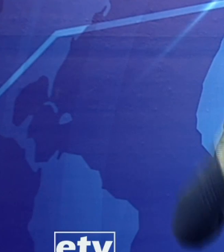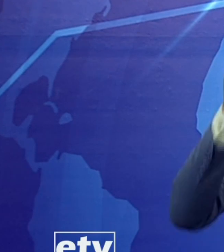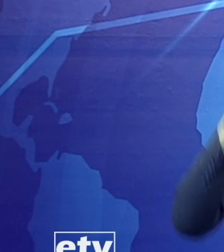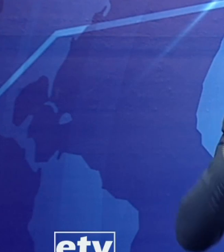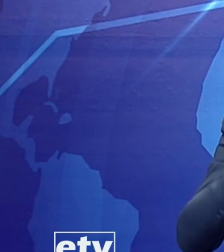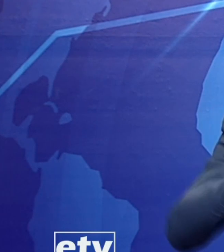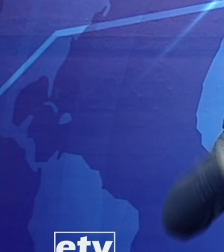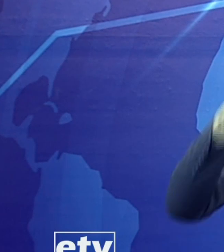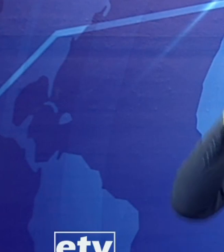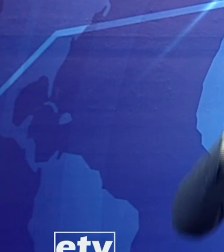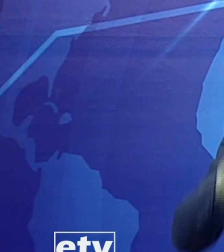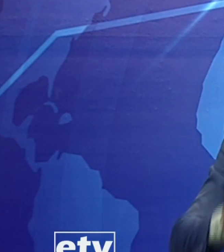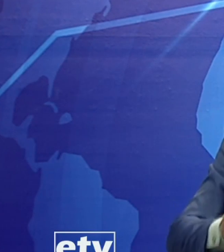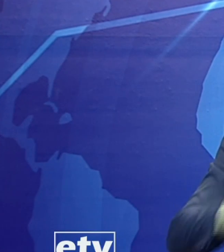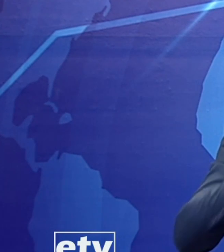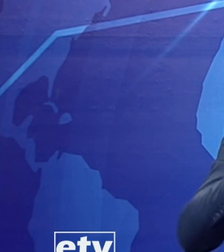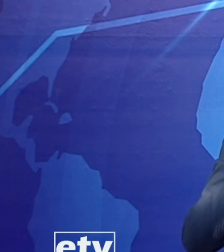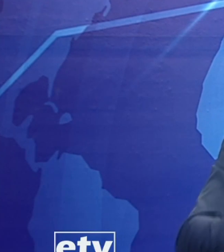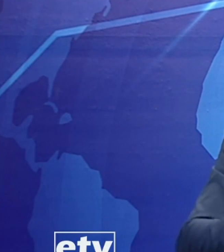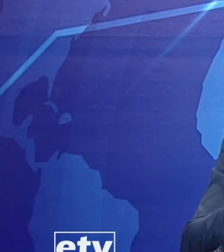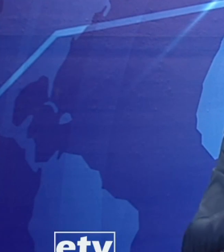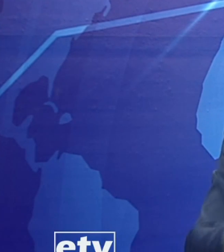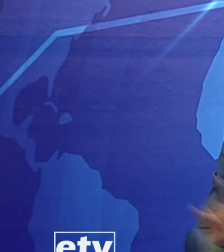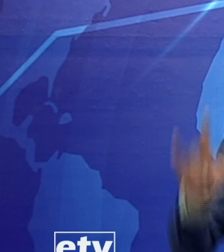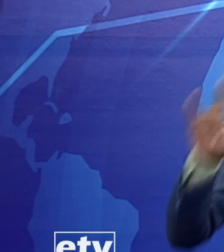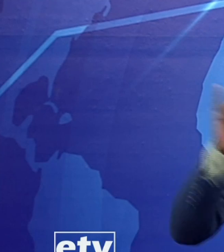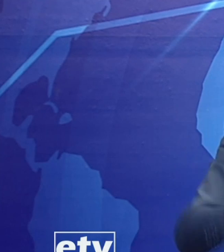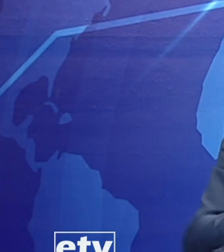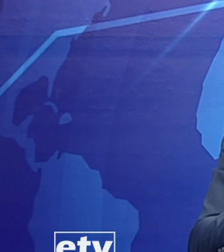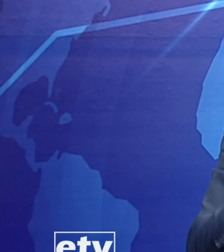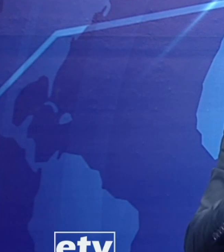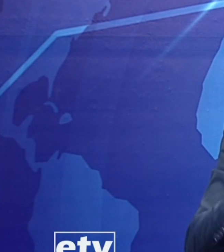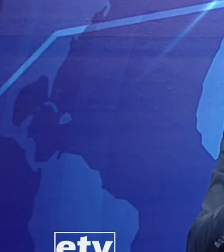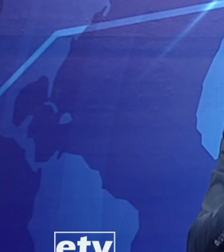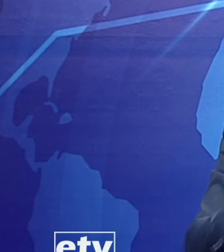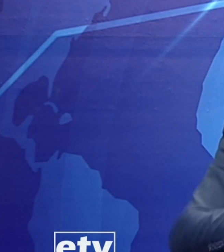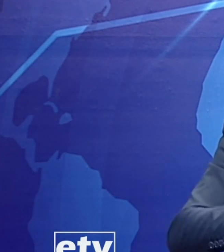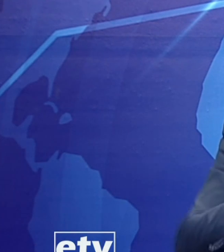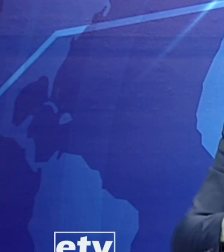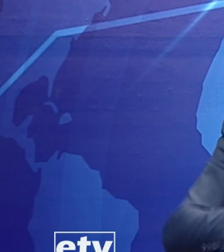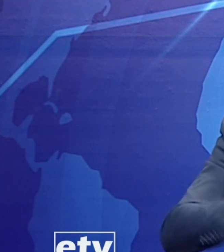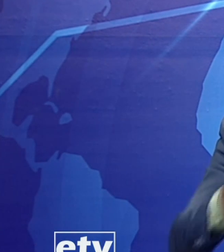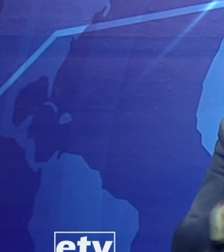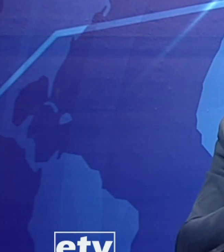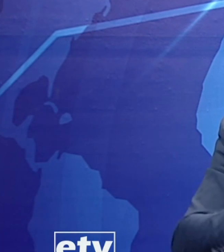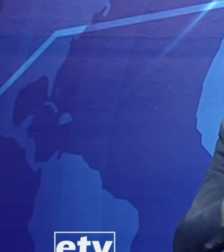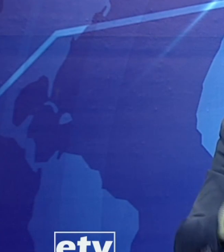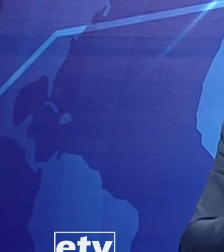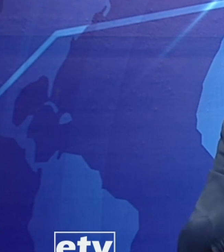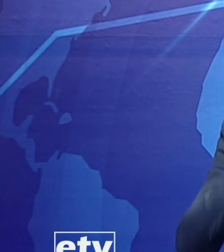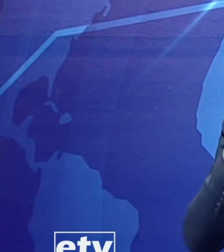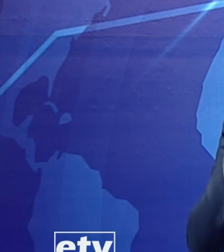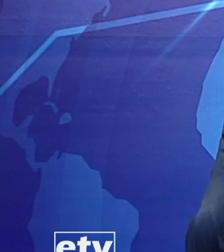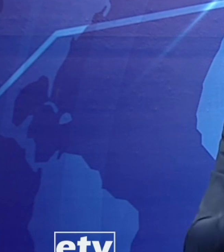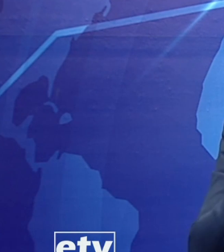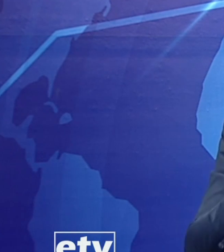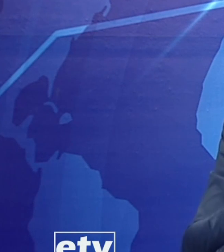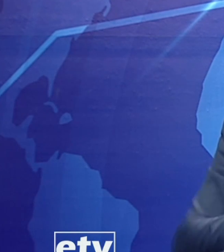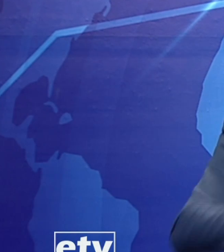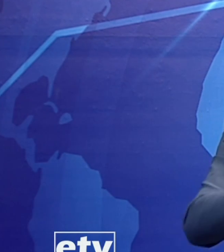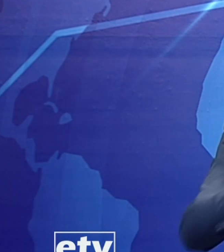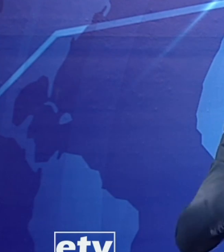ጠቅላይ ሚኒስትር አብይ አህመድ የቦሌ ዓለም አቀፍ አየር ማረፊያን የቪአይፒ እንግዶች ማስተናገጃ ግንባታን